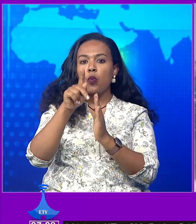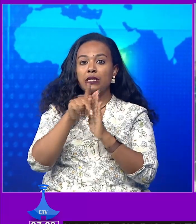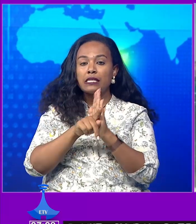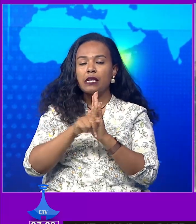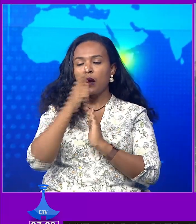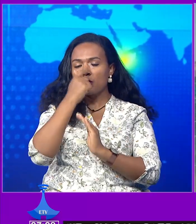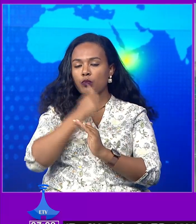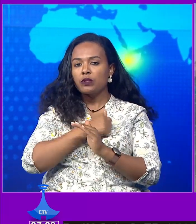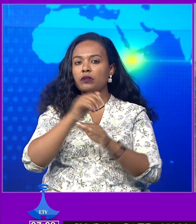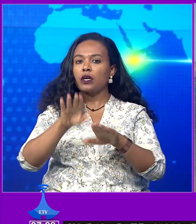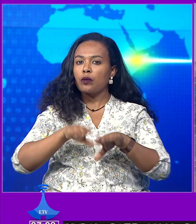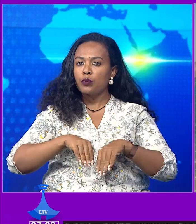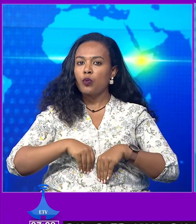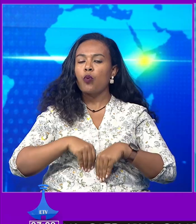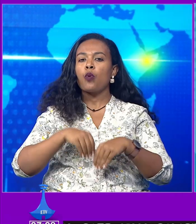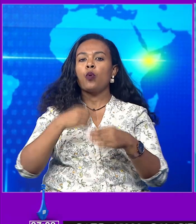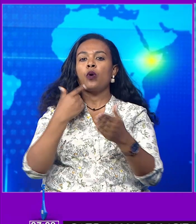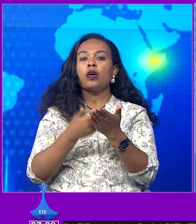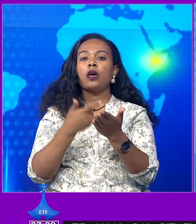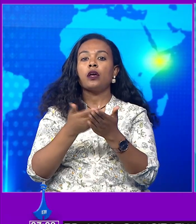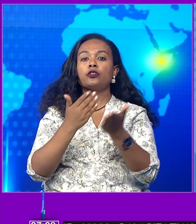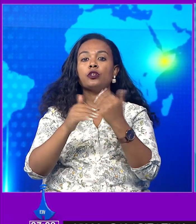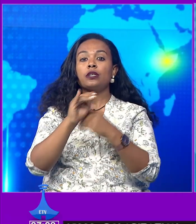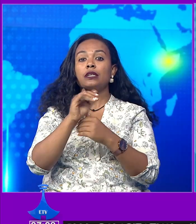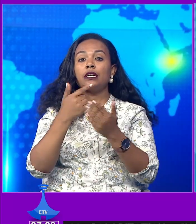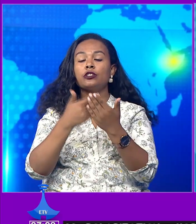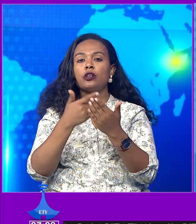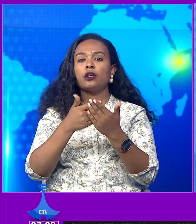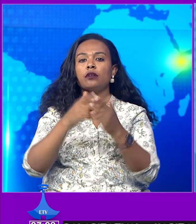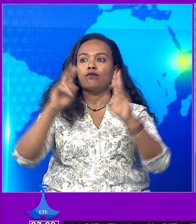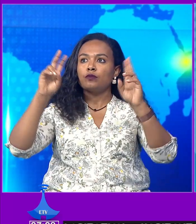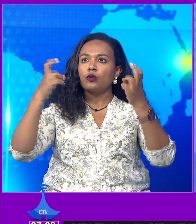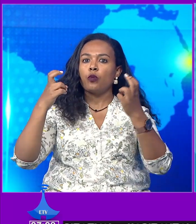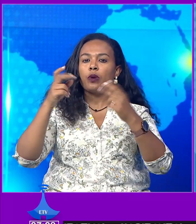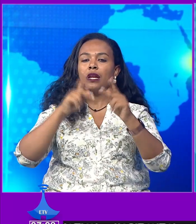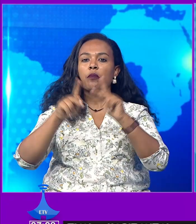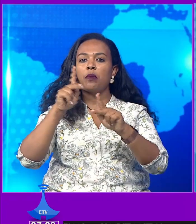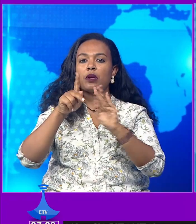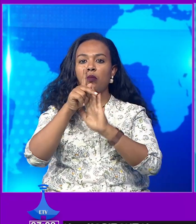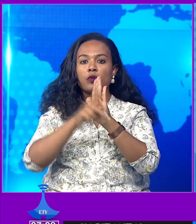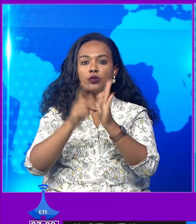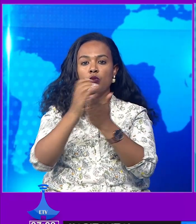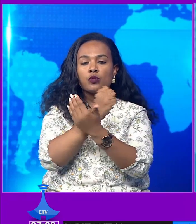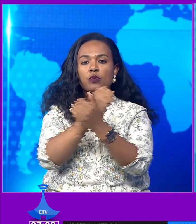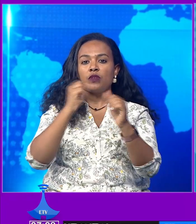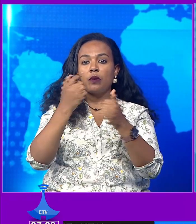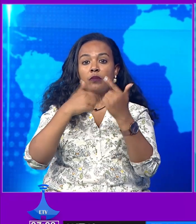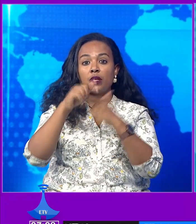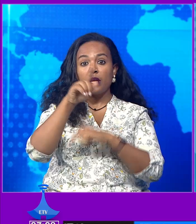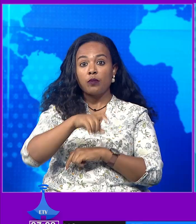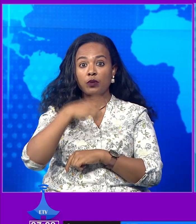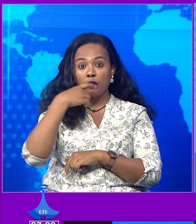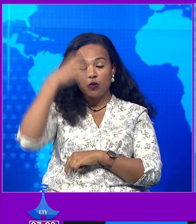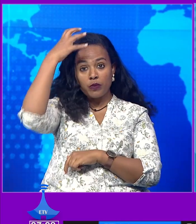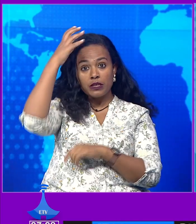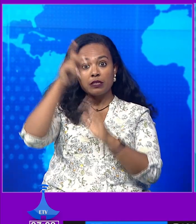ተቀብሎበት ይሄ ችግር እንደ ቶፒክ እንደ ፓብሊክ ፖሊሲ ተወስዶ መፍትሄ ማግኘት አለበት የሚለው የመንግስት እንደ